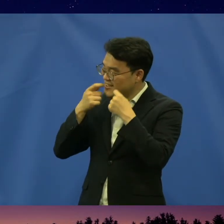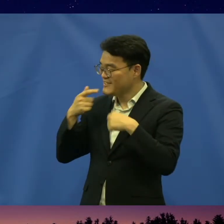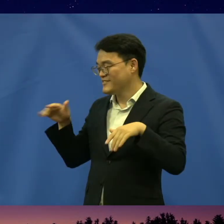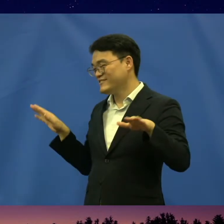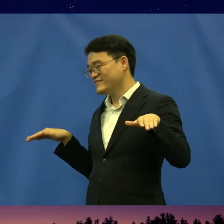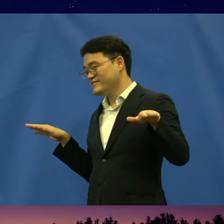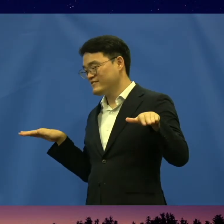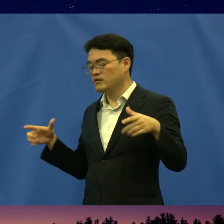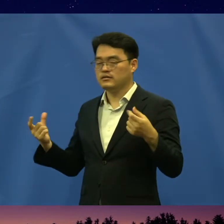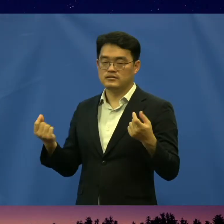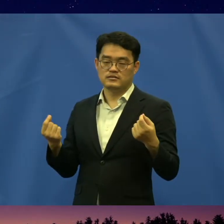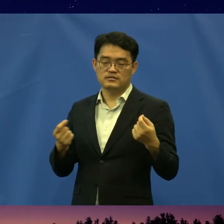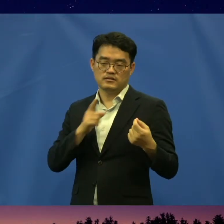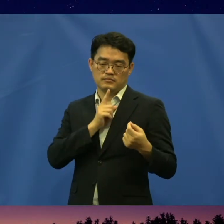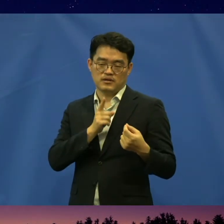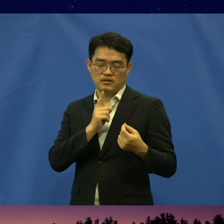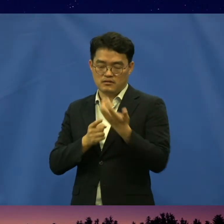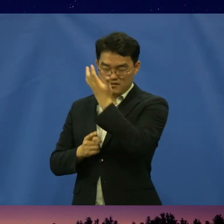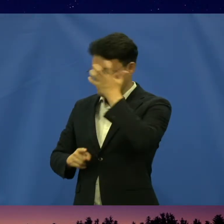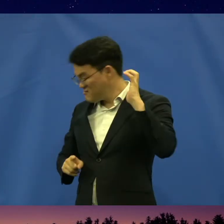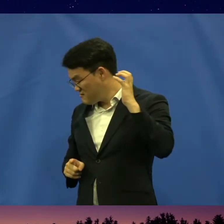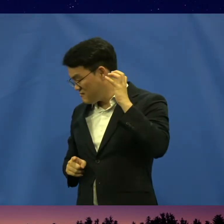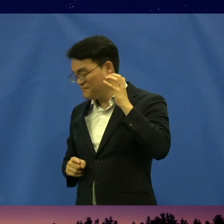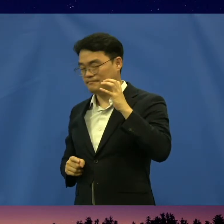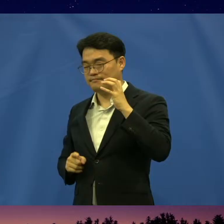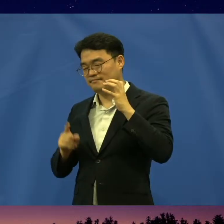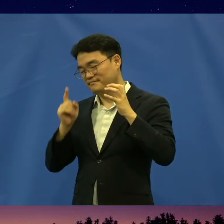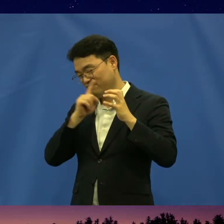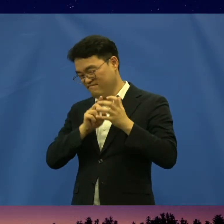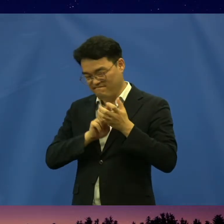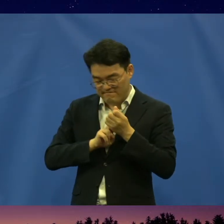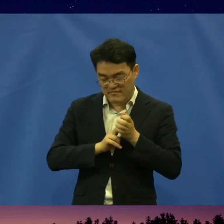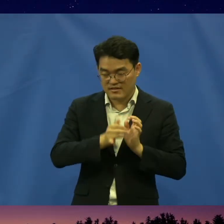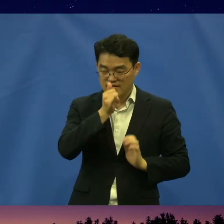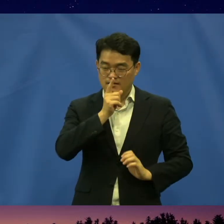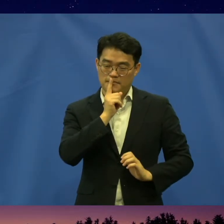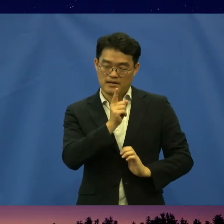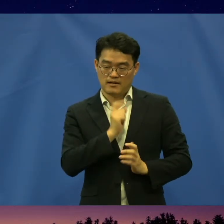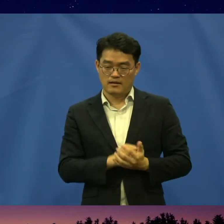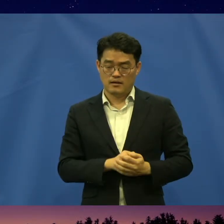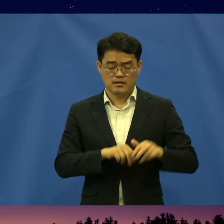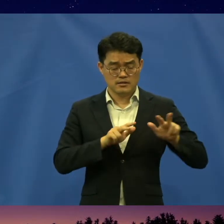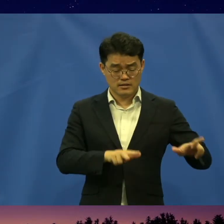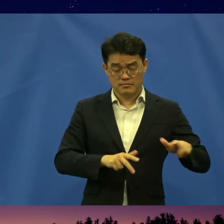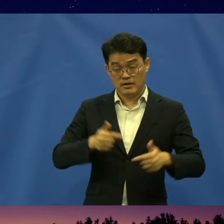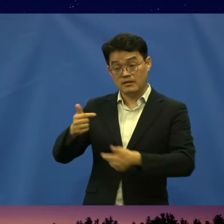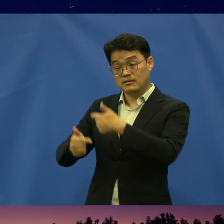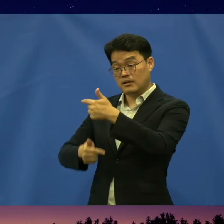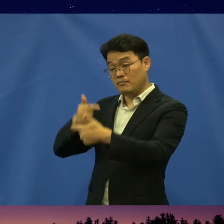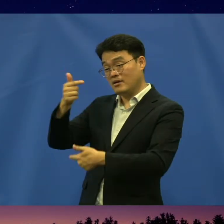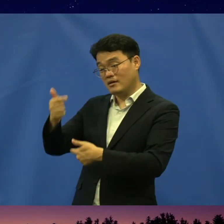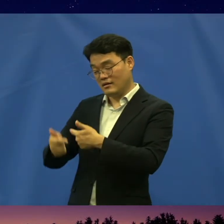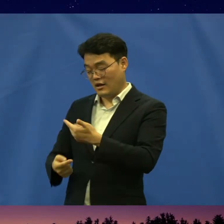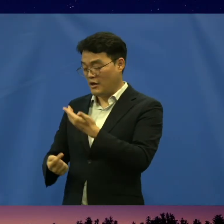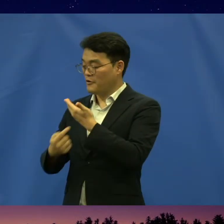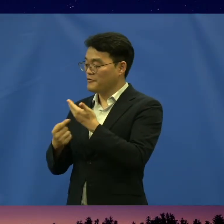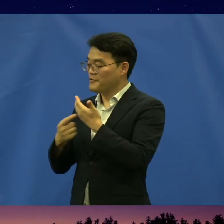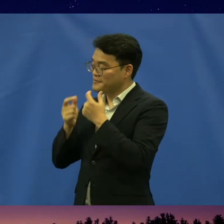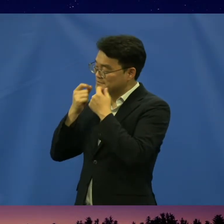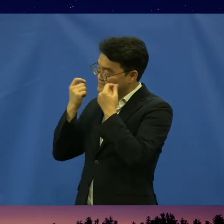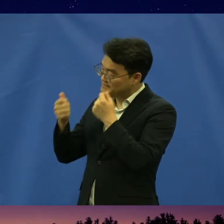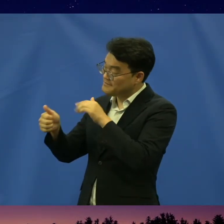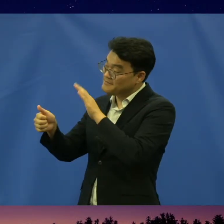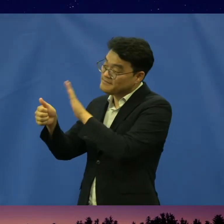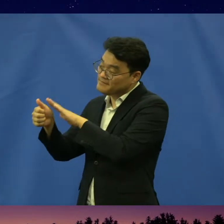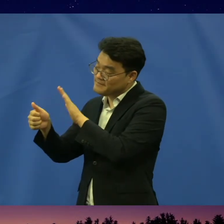10절, 12절을 보면 느헤미야를 보호하는 척하면서 종교적인 죄를 범하게 만들기도 해요. 강교한 트릭을 쓰는 거죠.